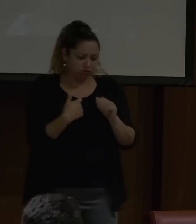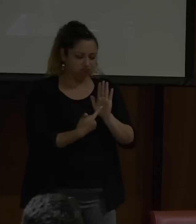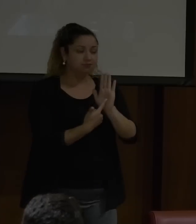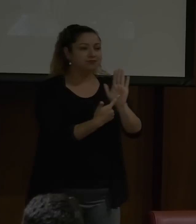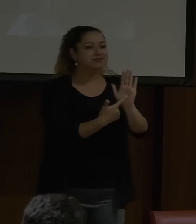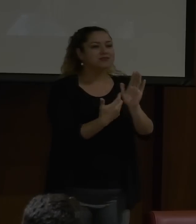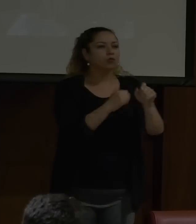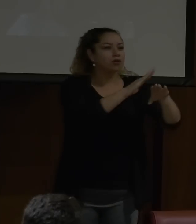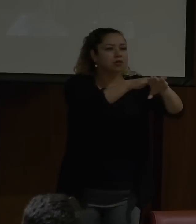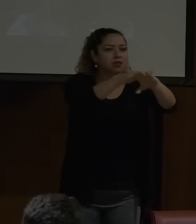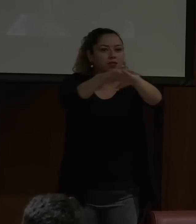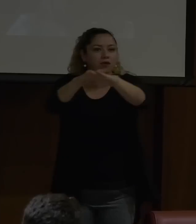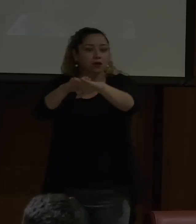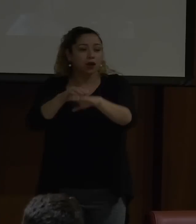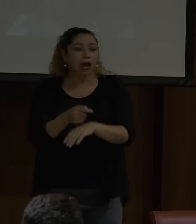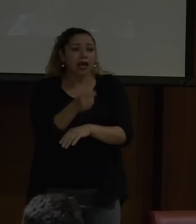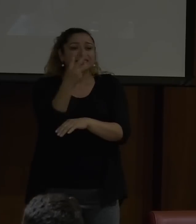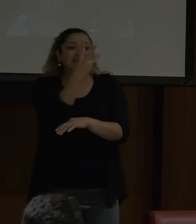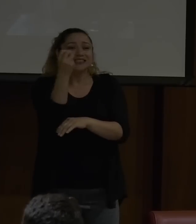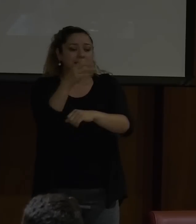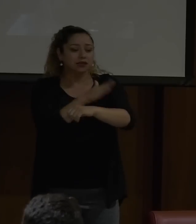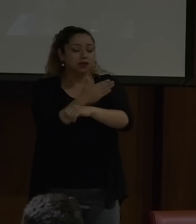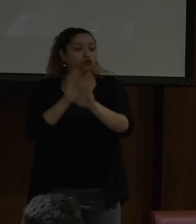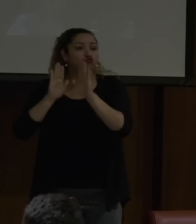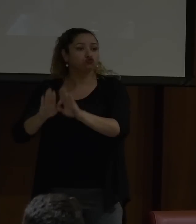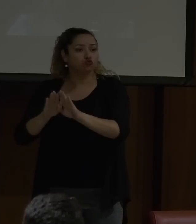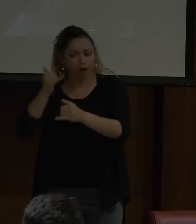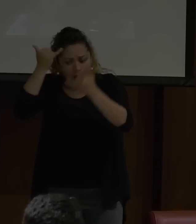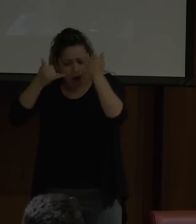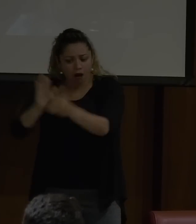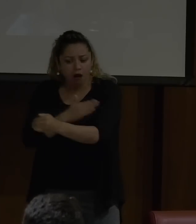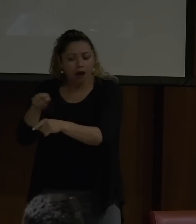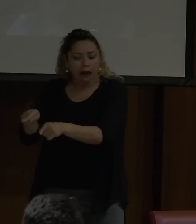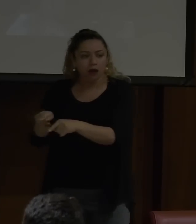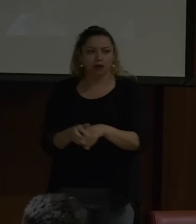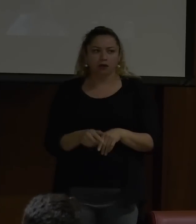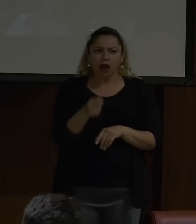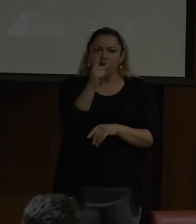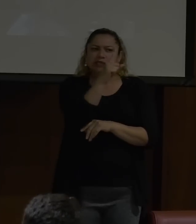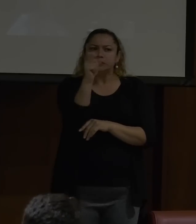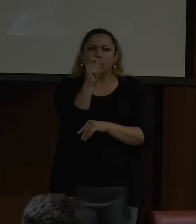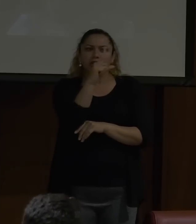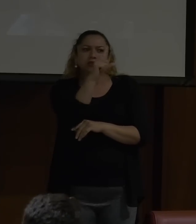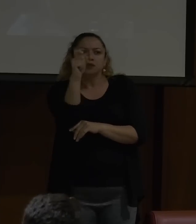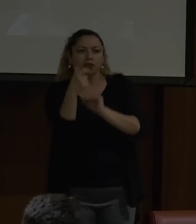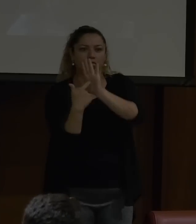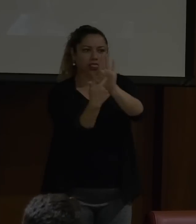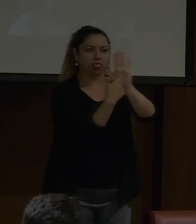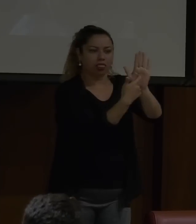por llamar la atención. Fueron más de 300 cantos que él compuso, de los cuales apenas unos 100 están